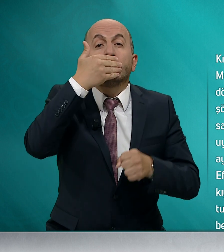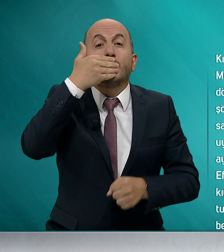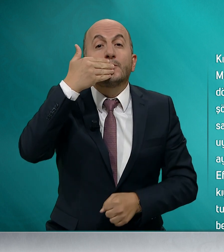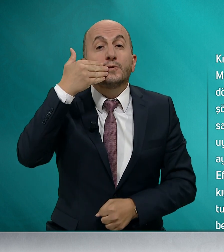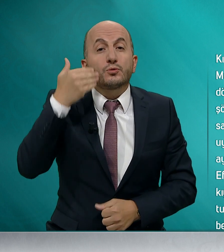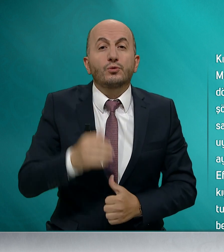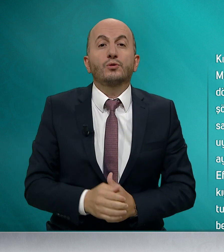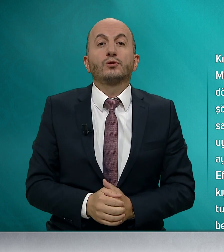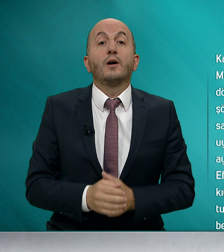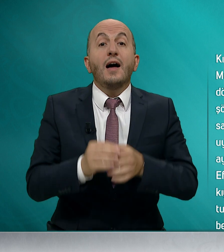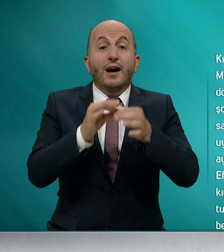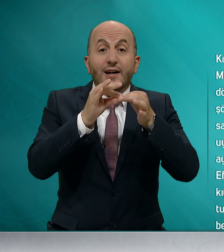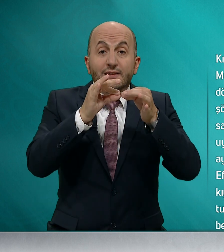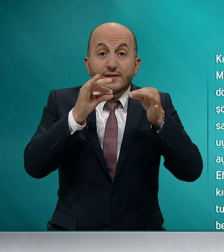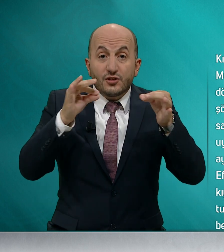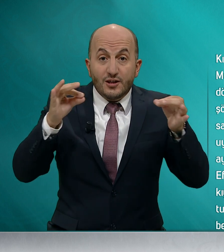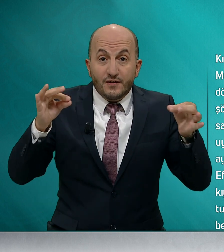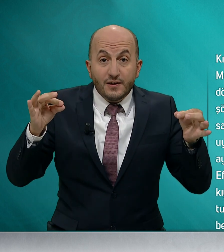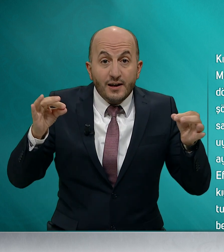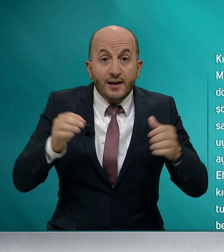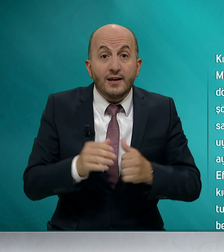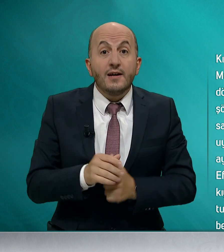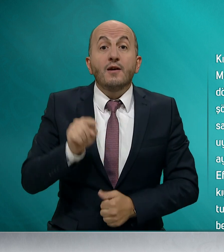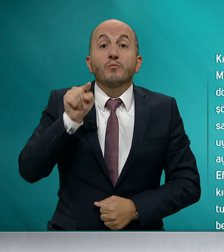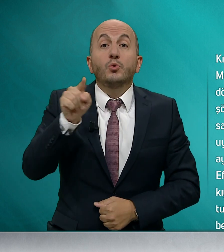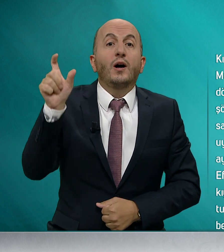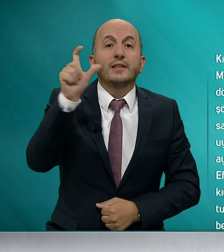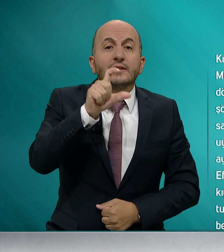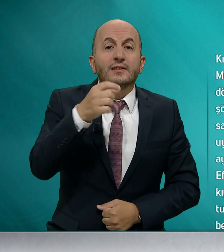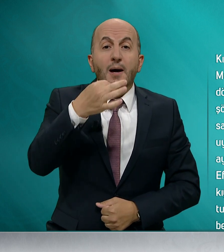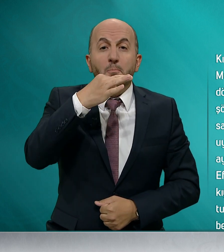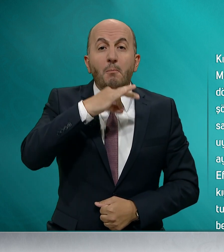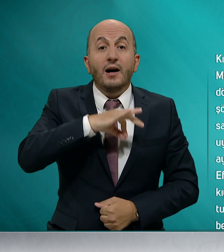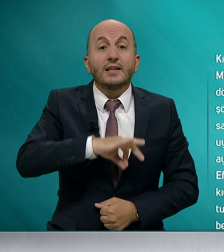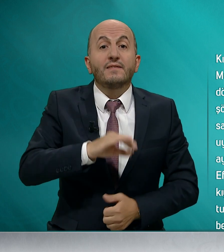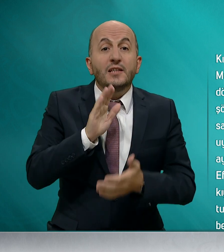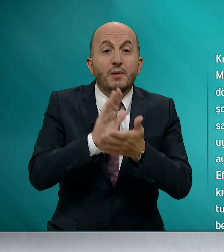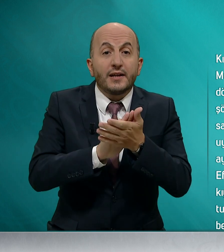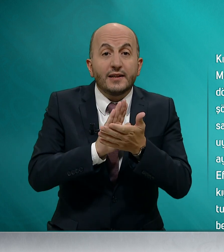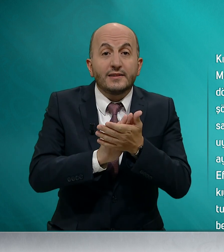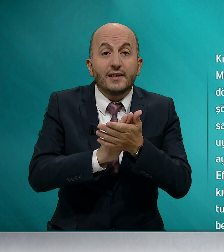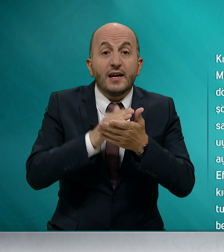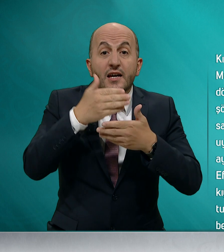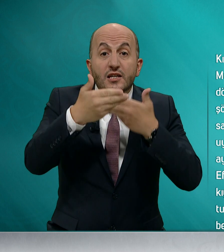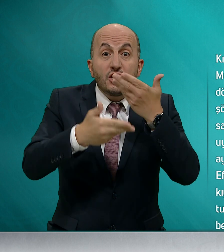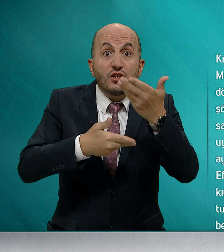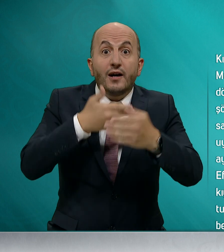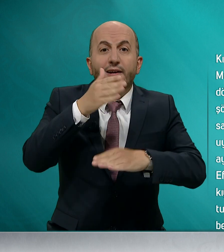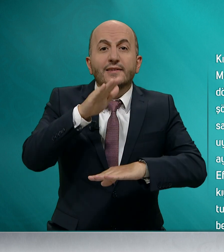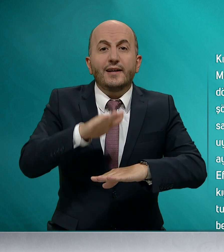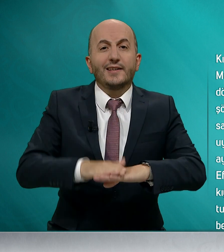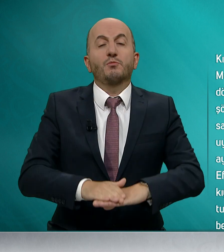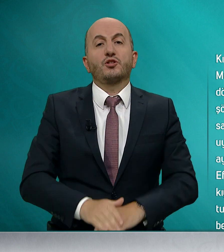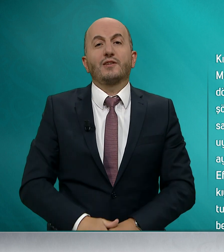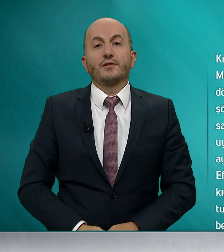tutulan oruçtur hadisi şerifiyle bu ayın manevi bereketine